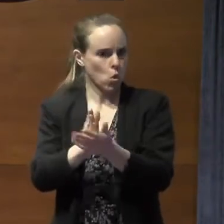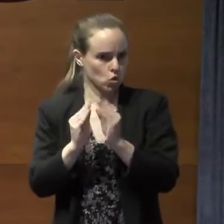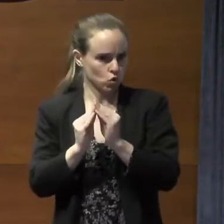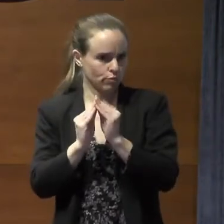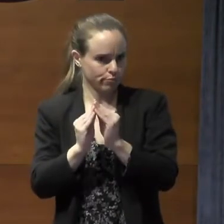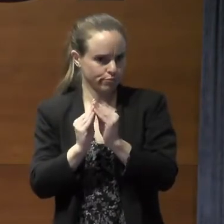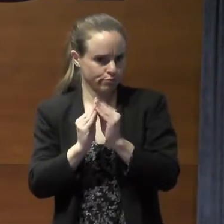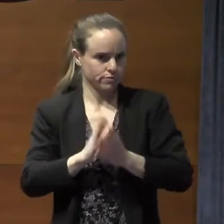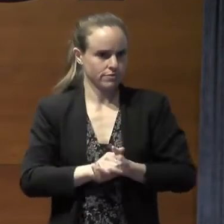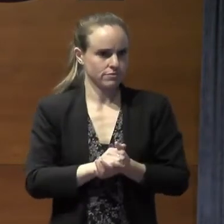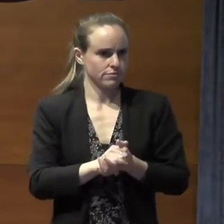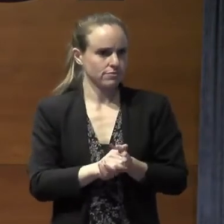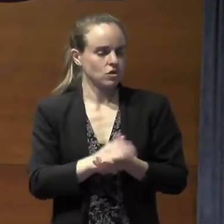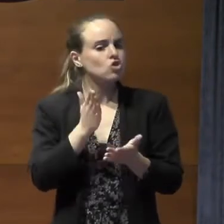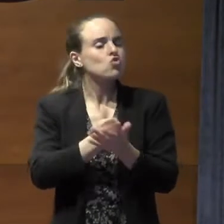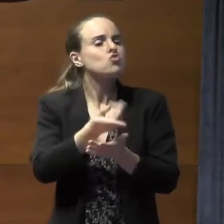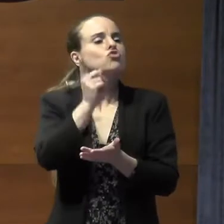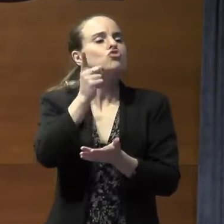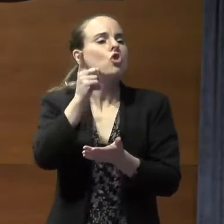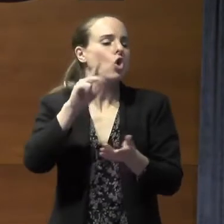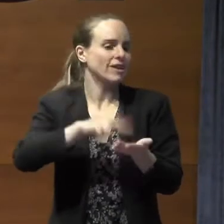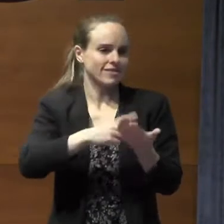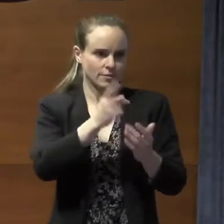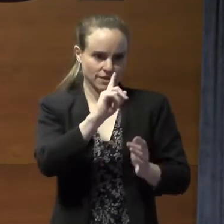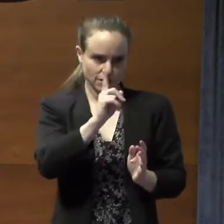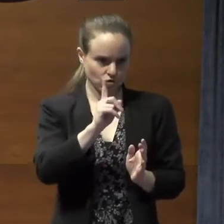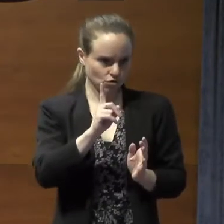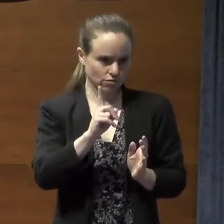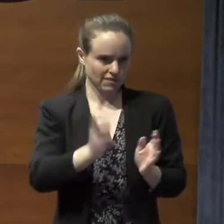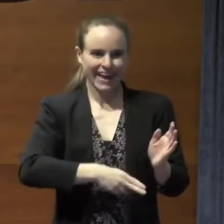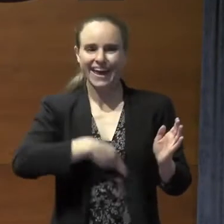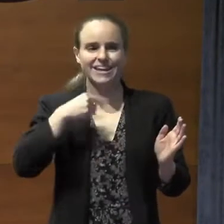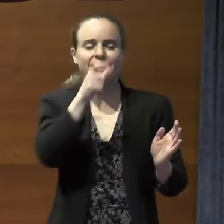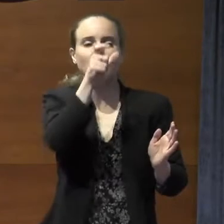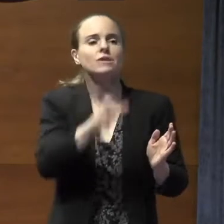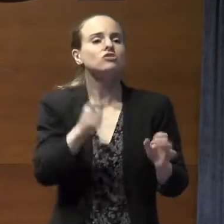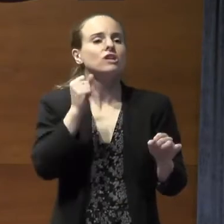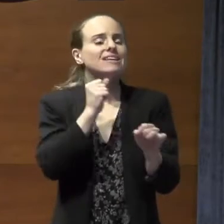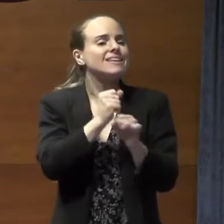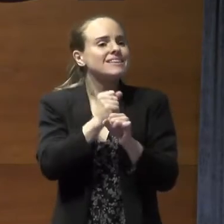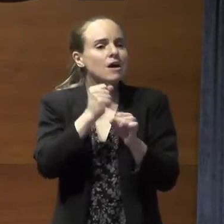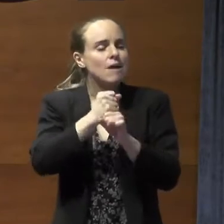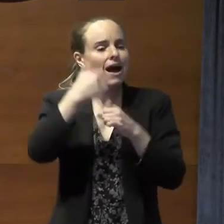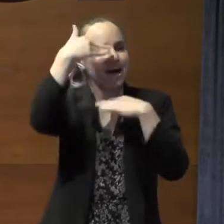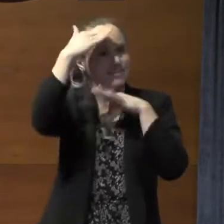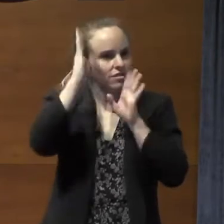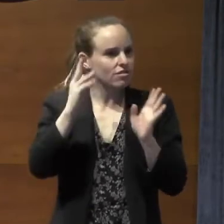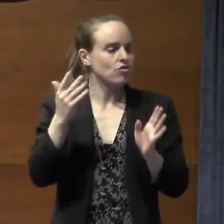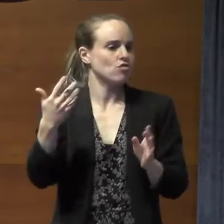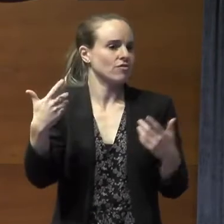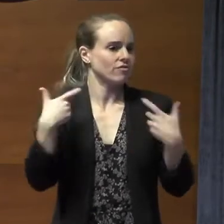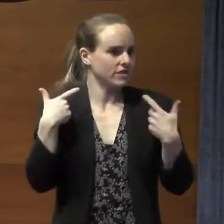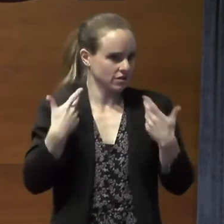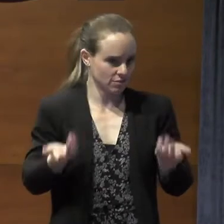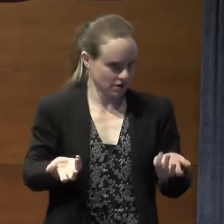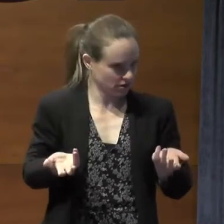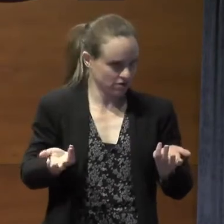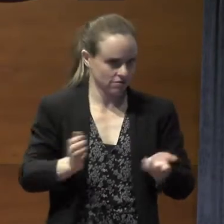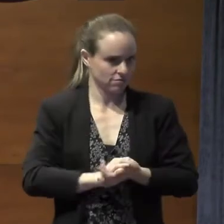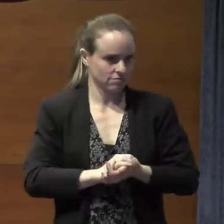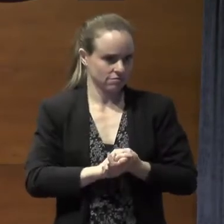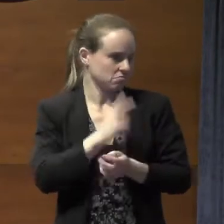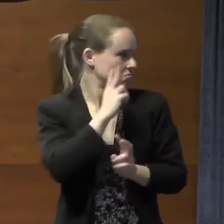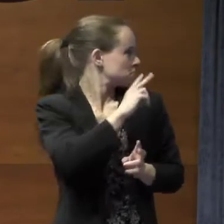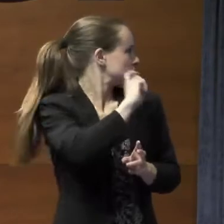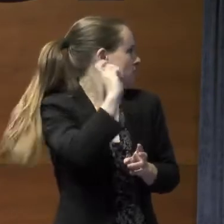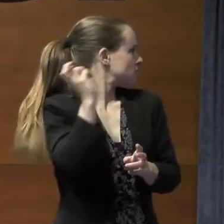estos colectivos, no solo a intérpretes, sino también, por ejemplo, fuerzas de seguridad, a personal de los servicios